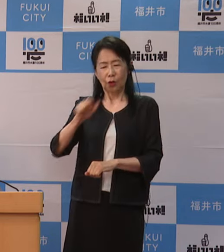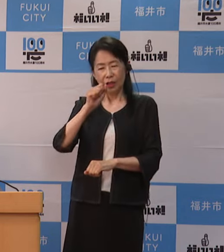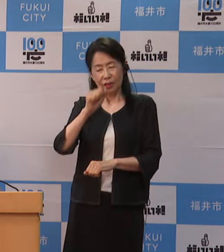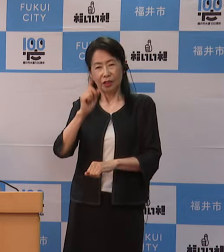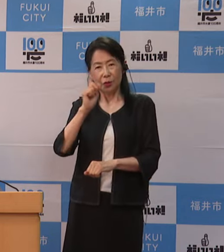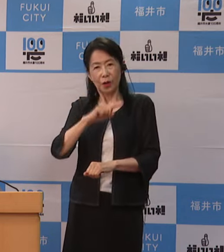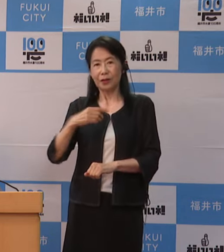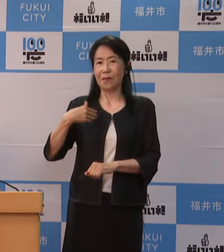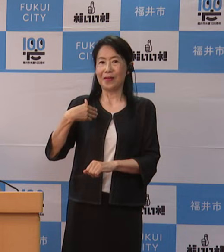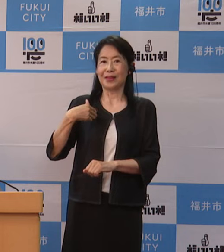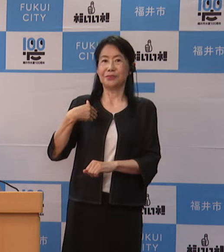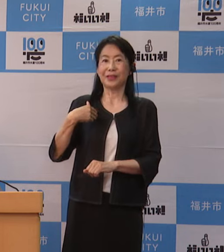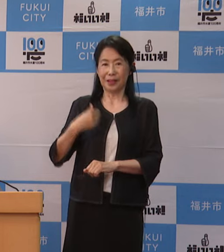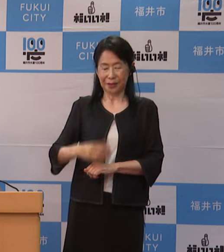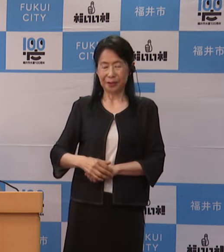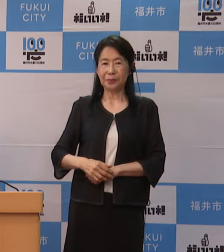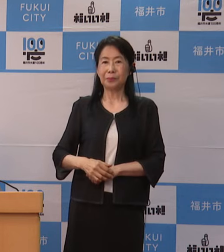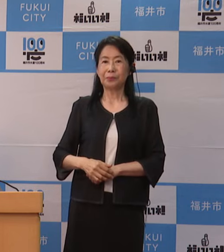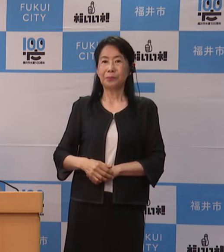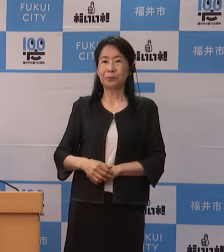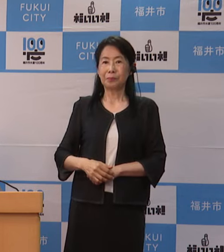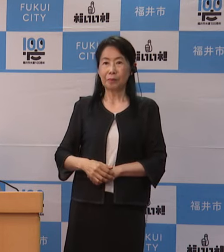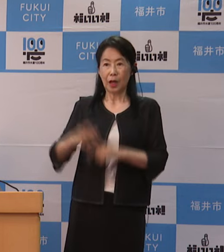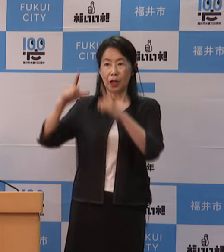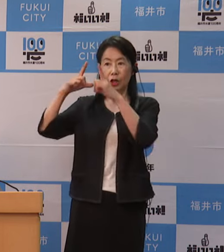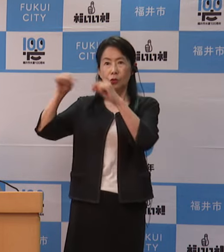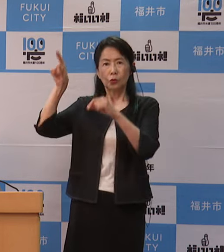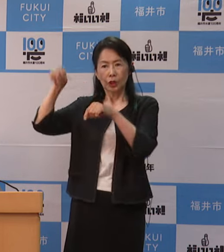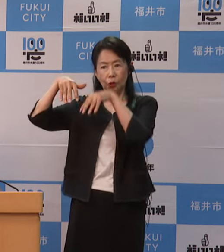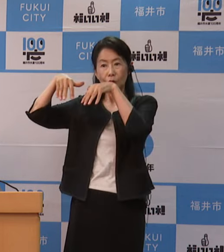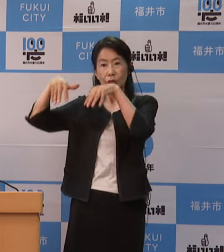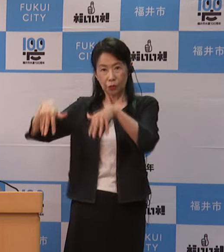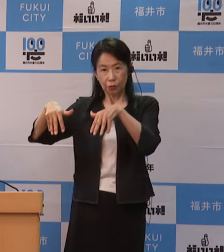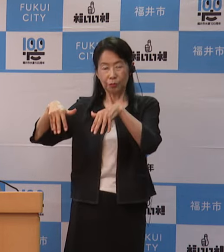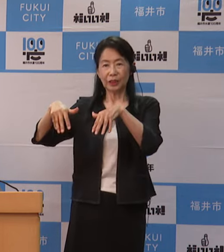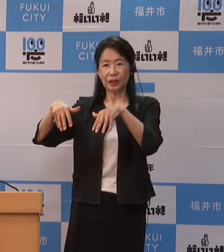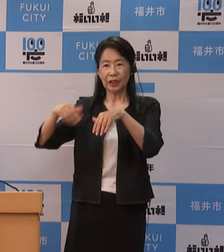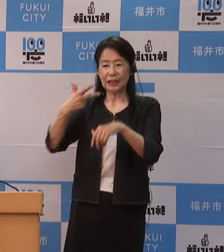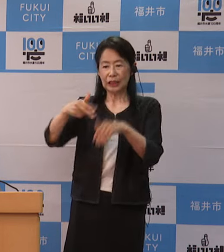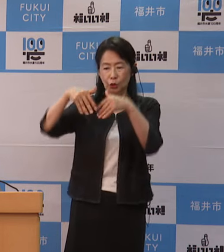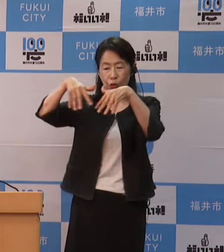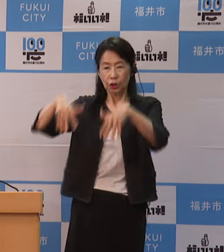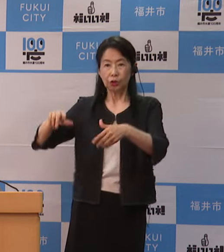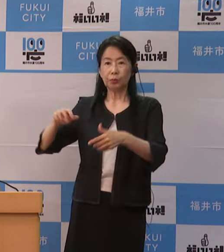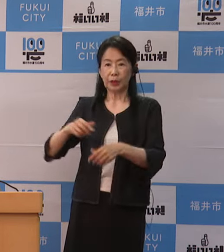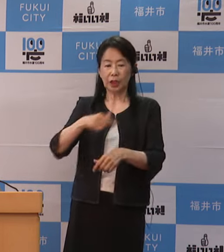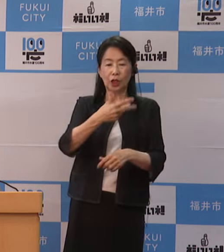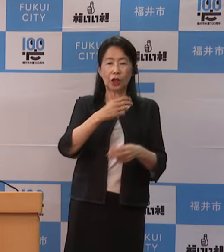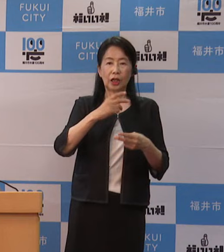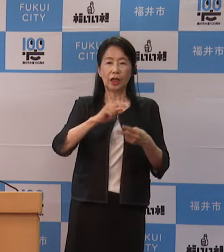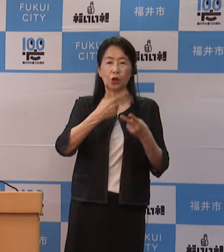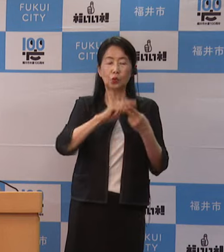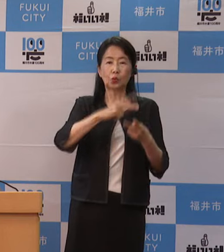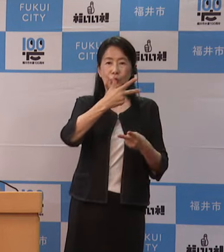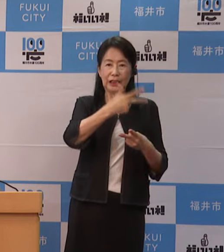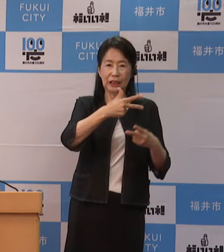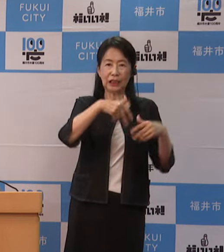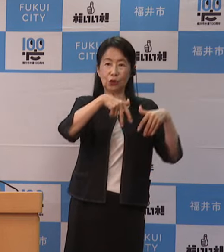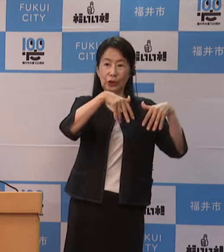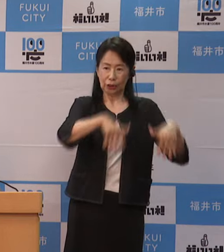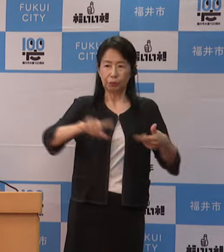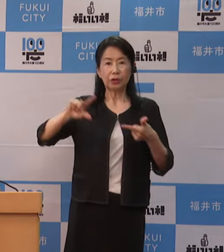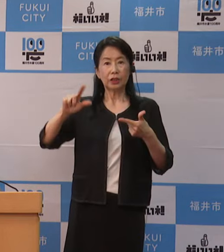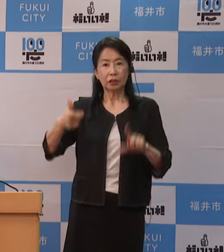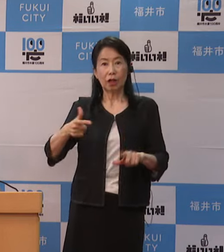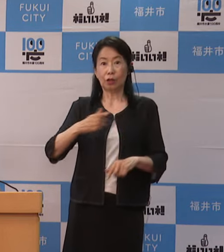のか別としまして、この国の仕組みとかいろんなものが違うんだなと思ったのと、実はその資金とかはです